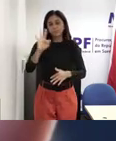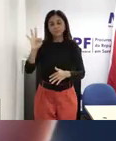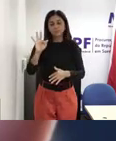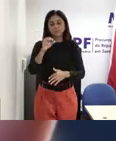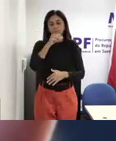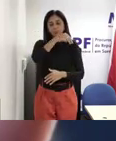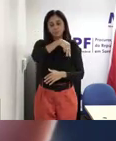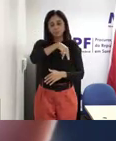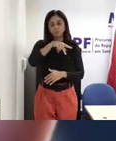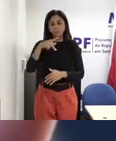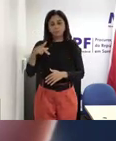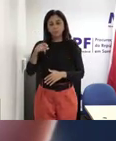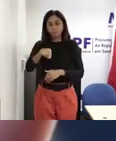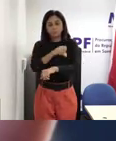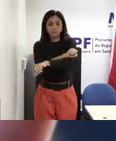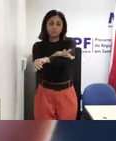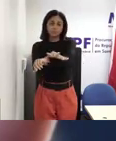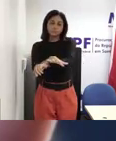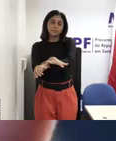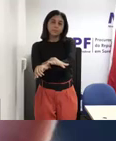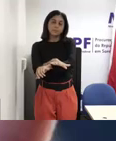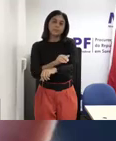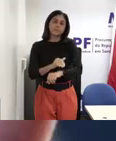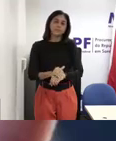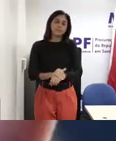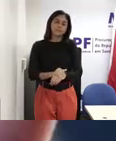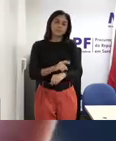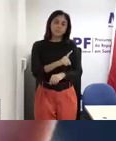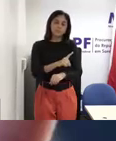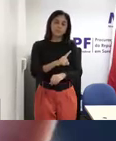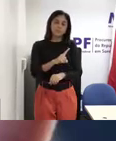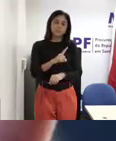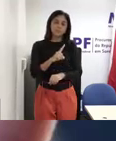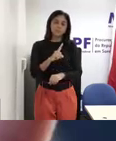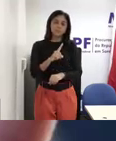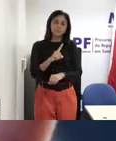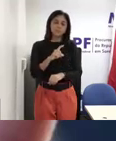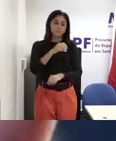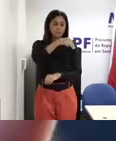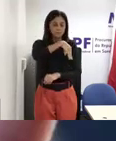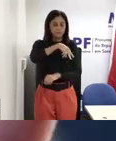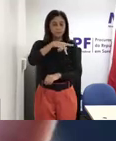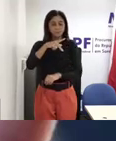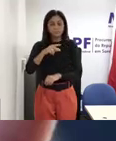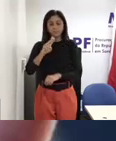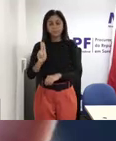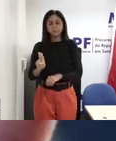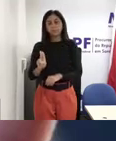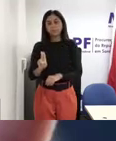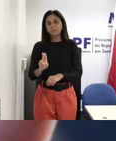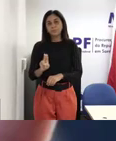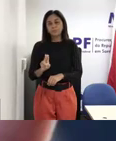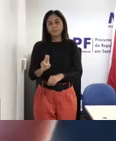República no município de santaré especialista em Direito aplicado ao MPU Doutor em ciências